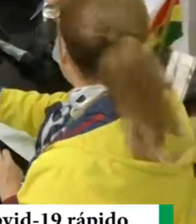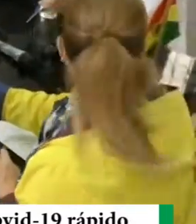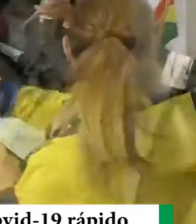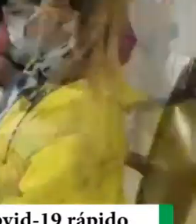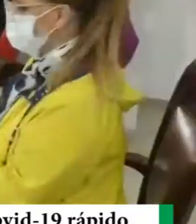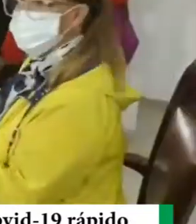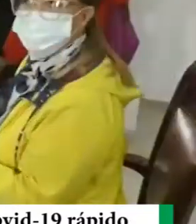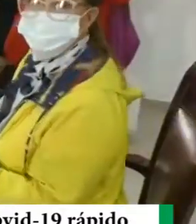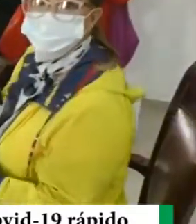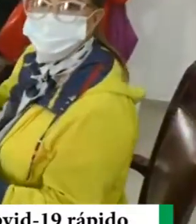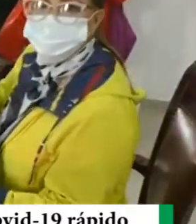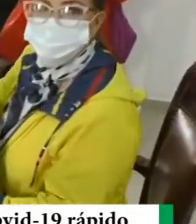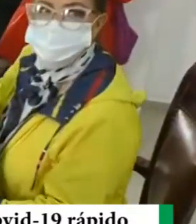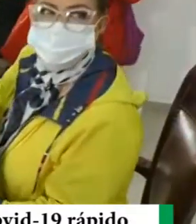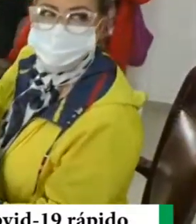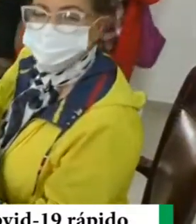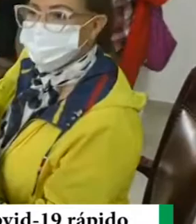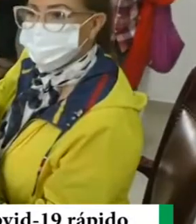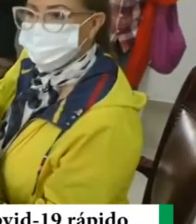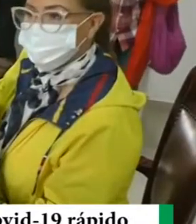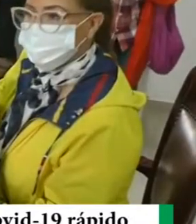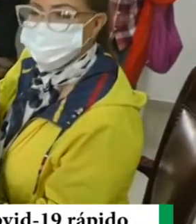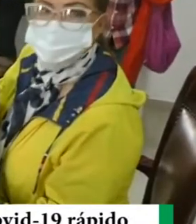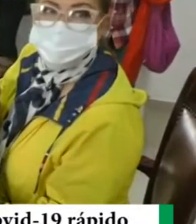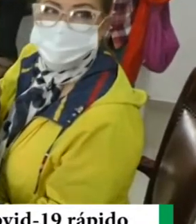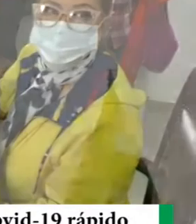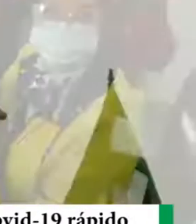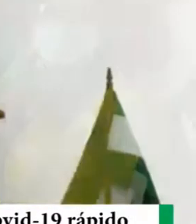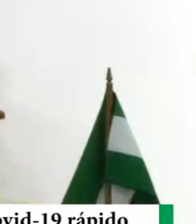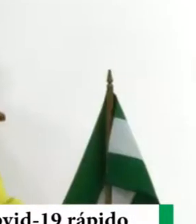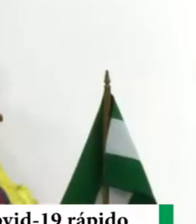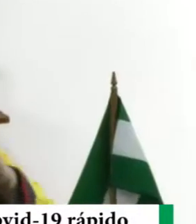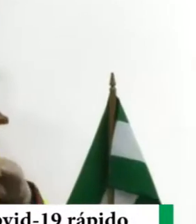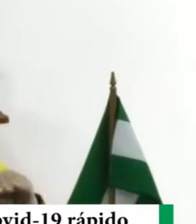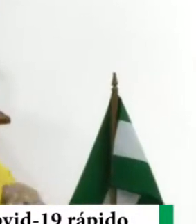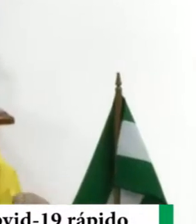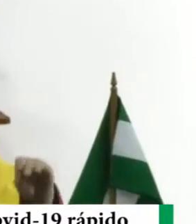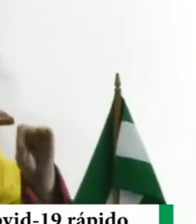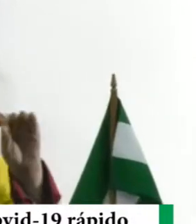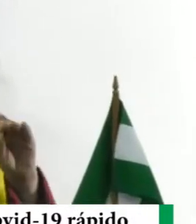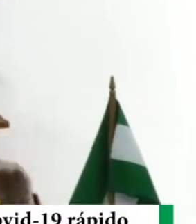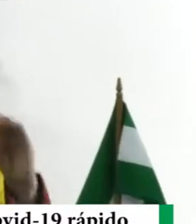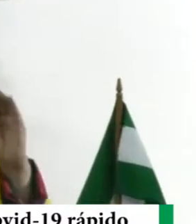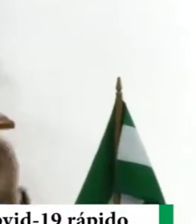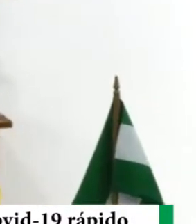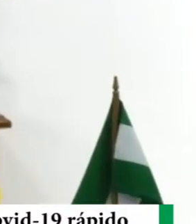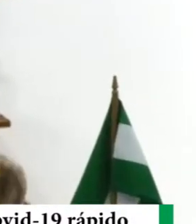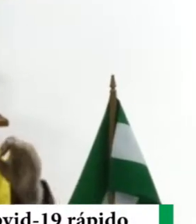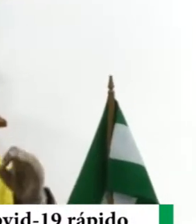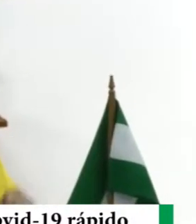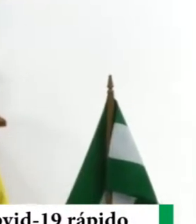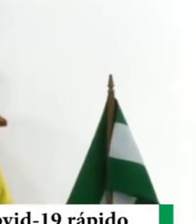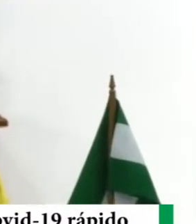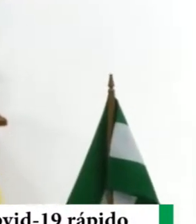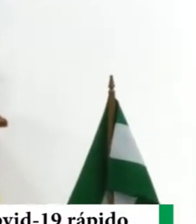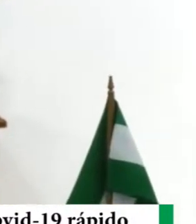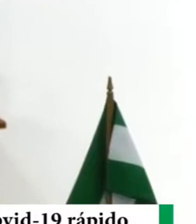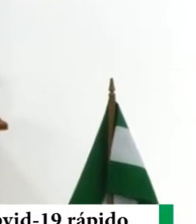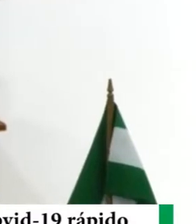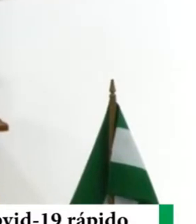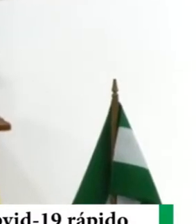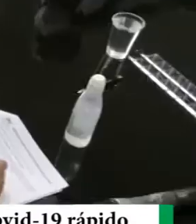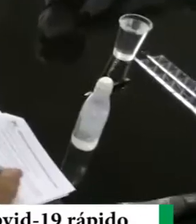quienes apuestan por la vida. En este momento no hay obras, solamente nos vamos a abocar a salvar vidas